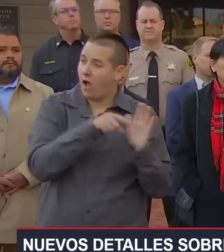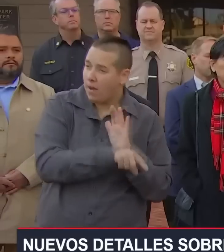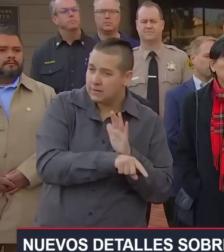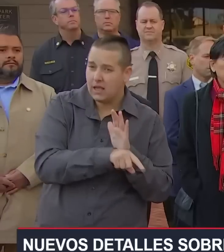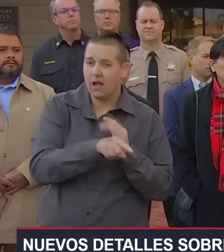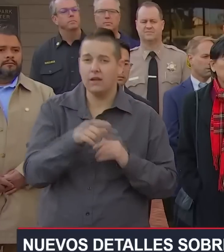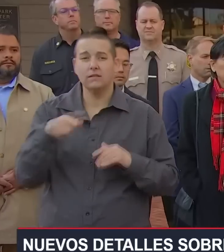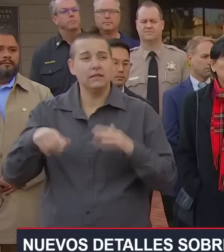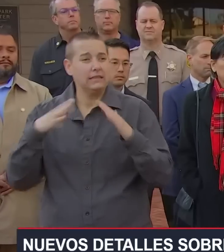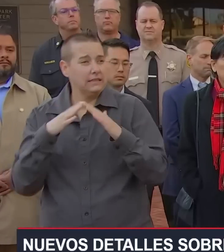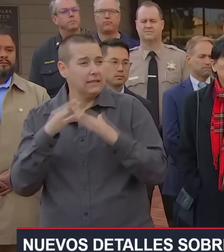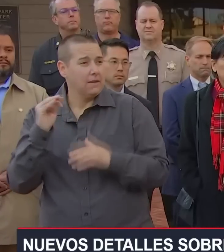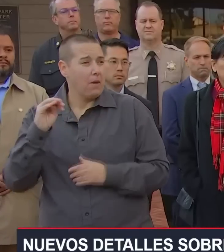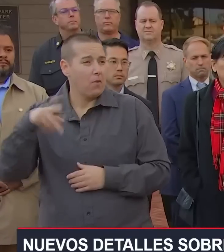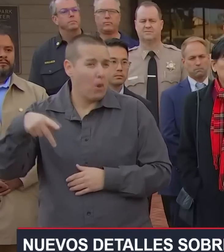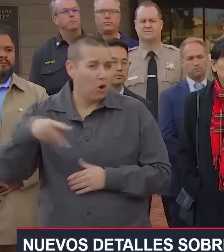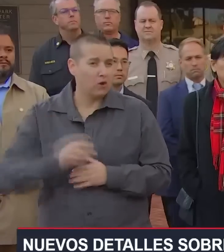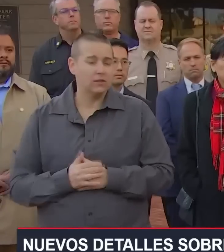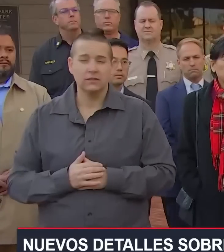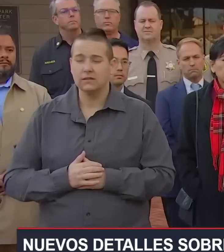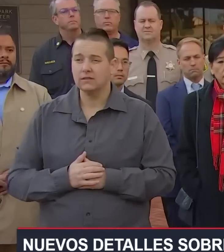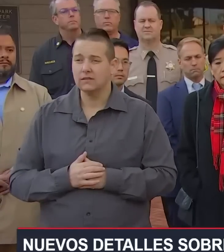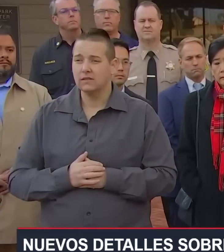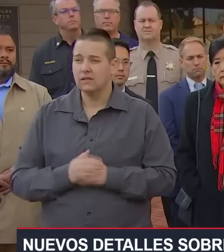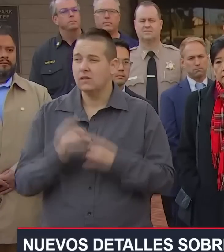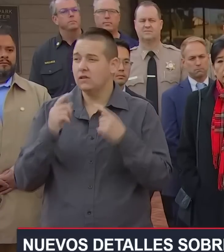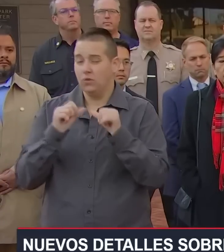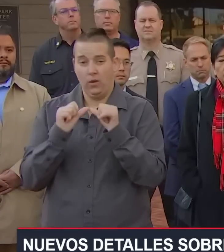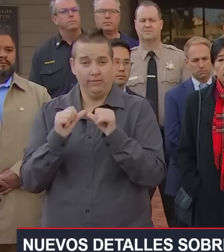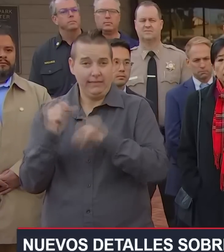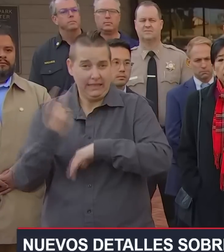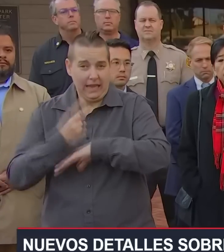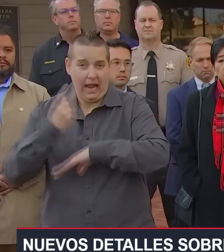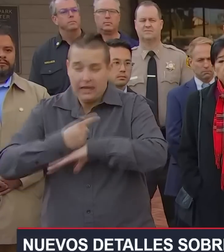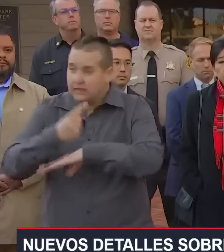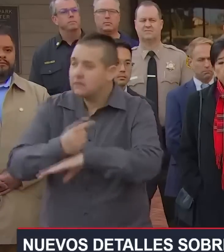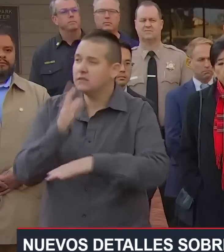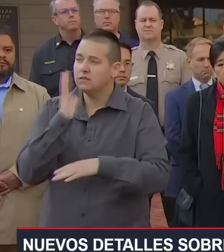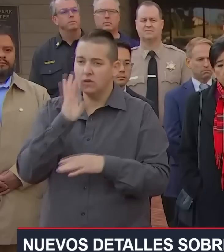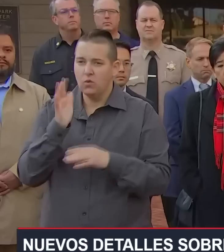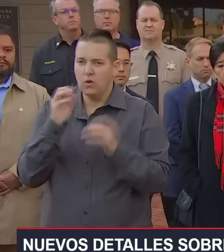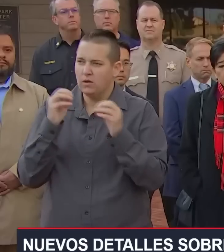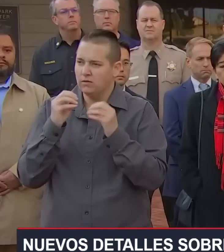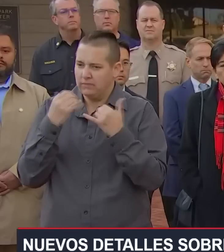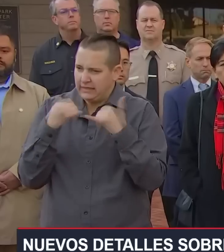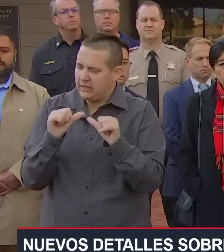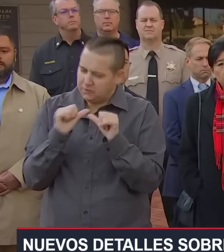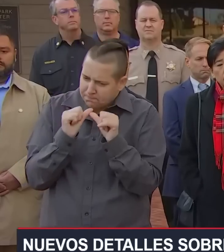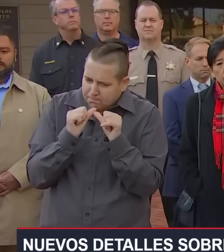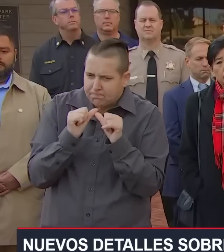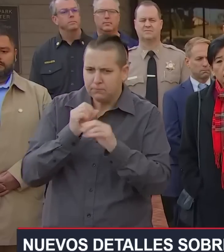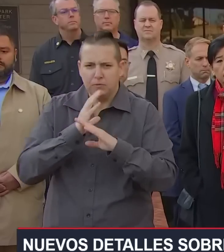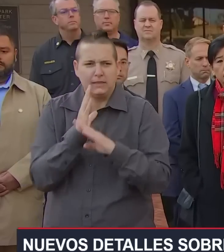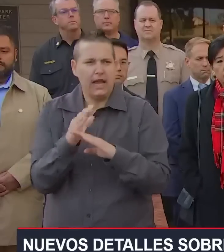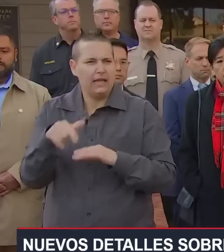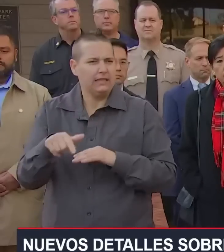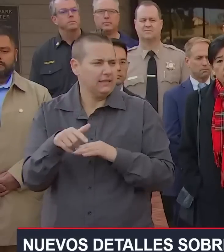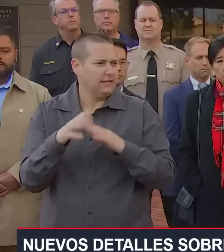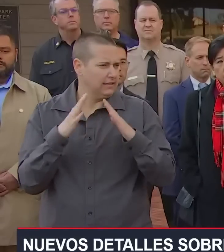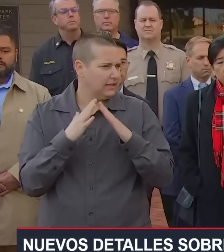que pudieran tener con la policía de Monterrey Park con el paso de los días Seguiremos